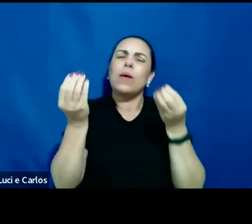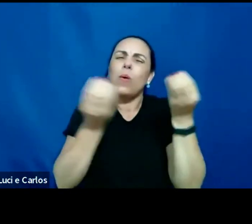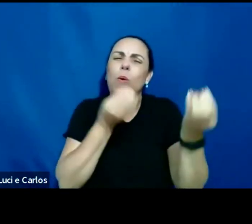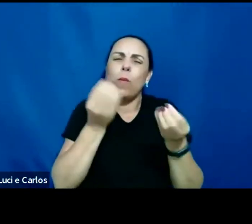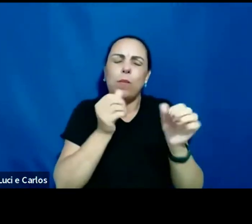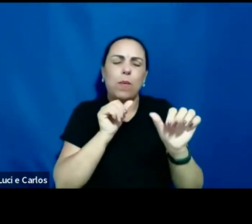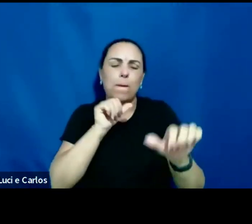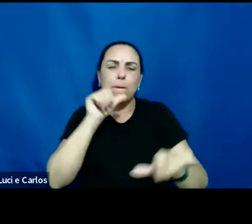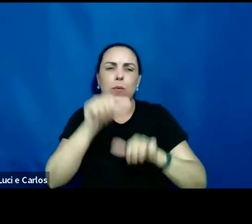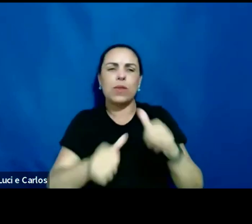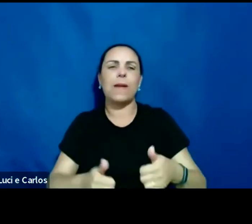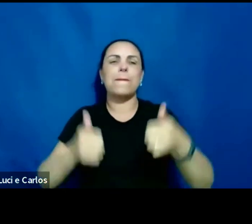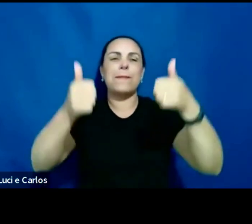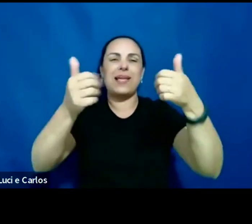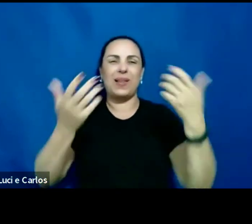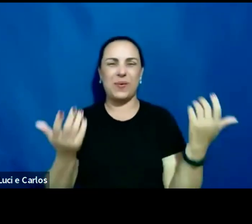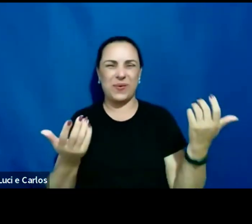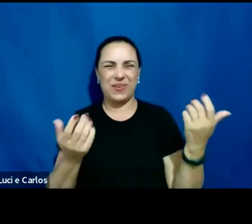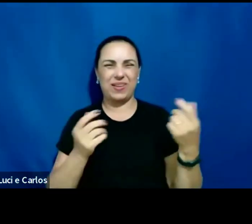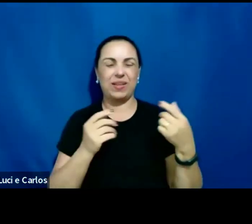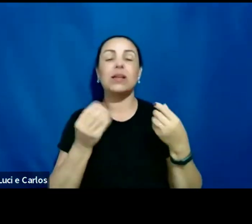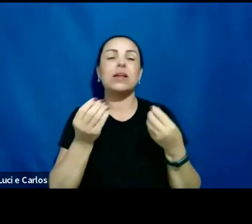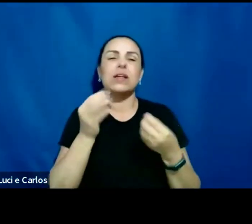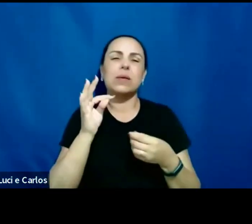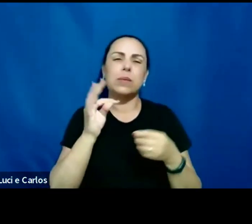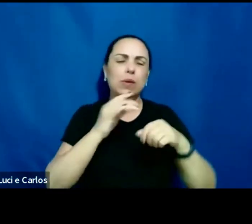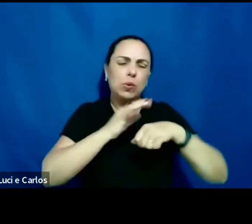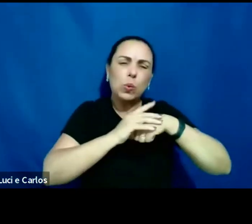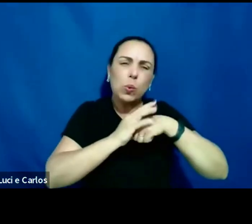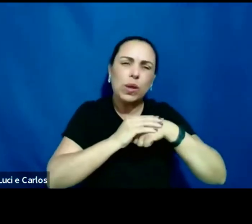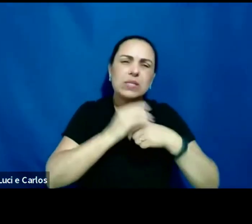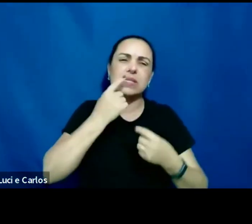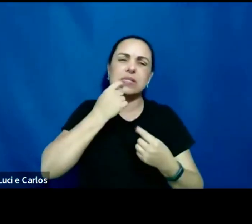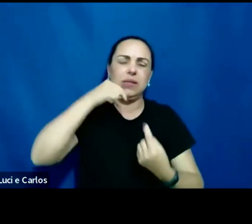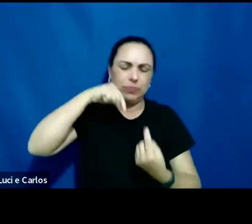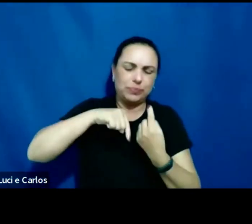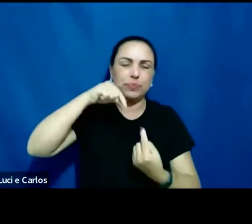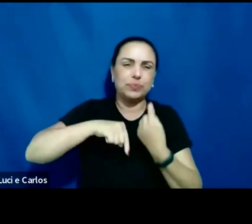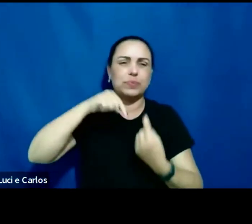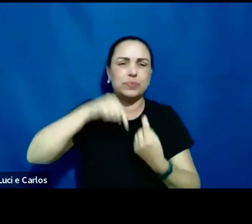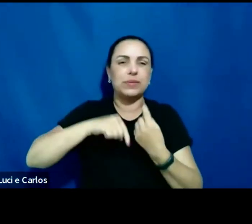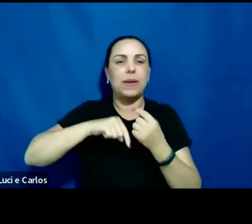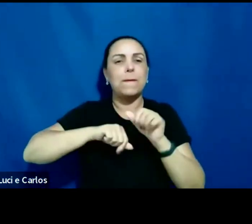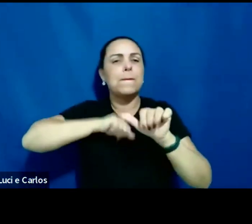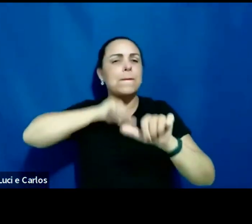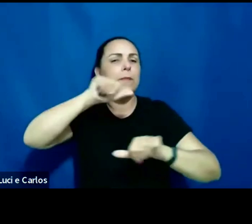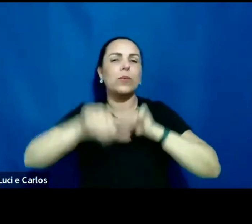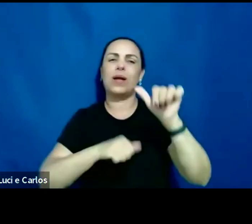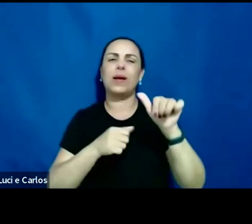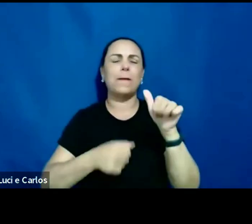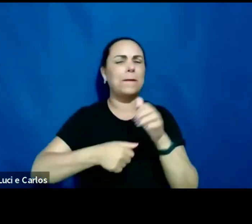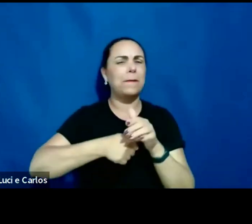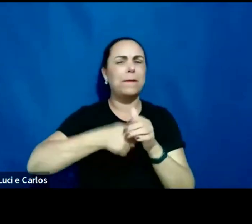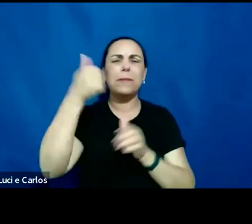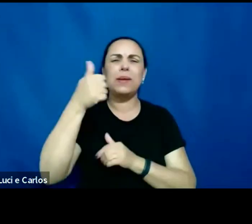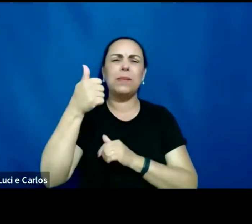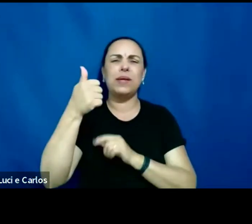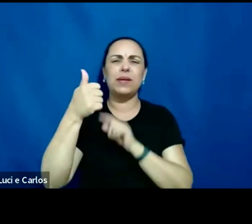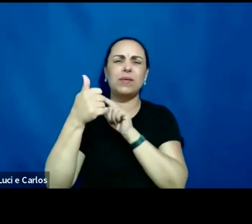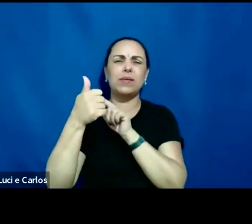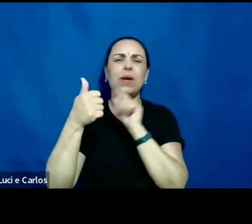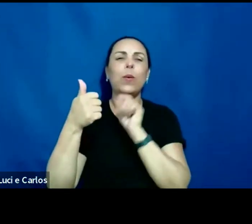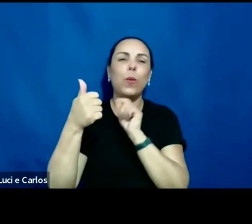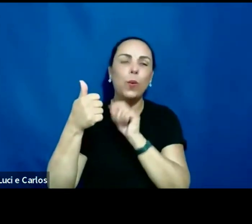trombose? Primeiro passo, gente, esse é fundamental. Esse é